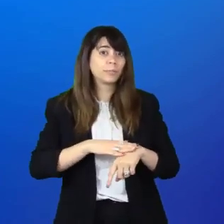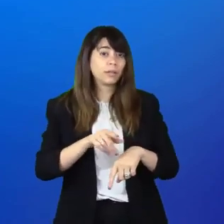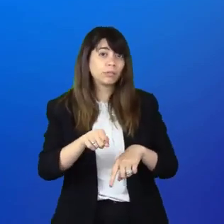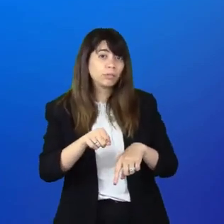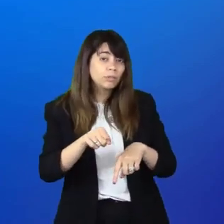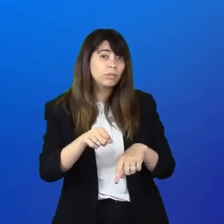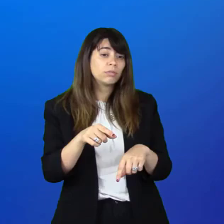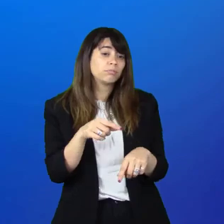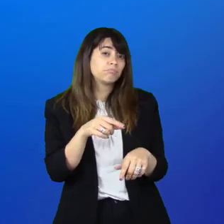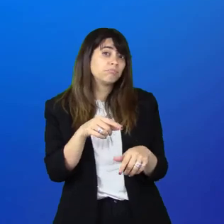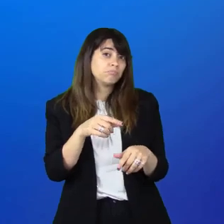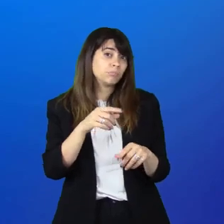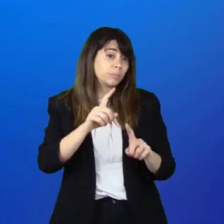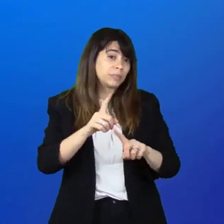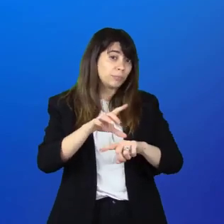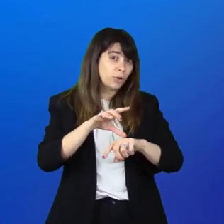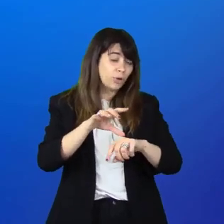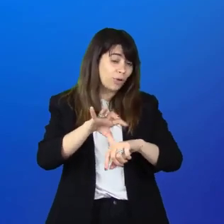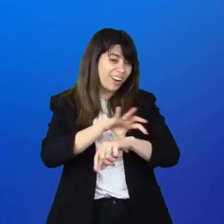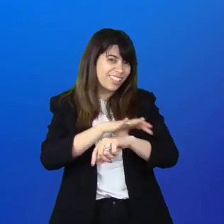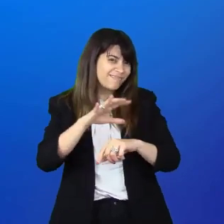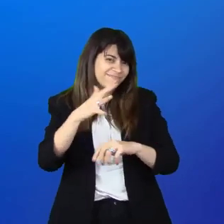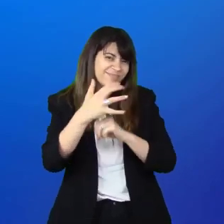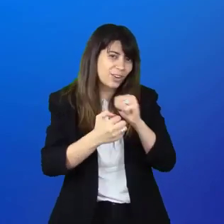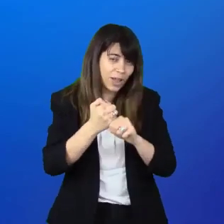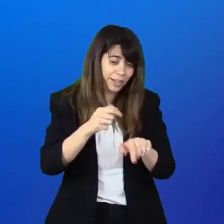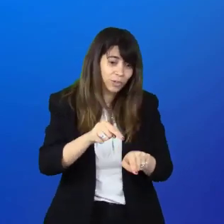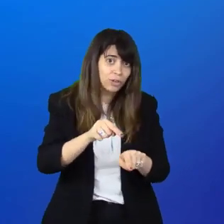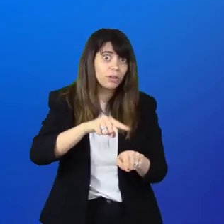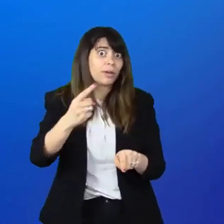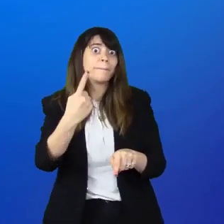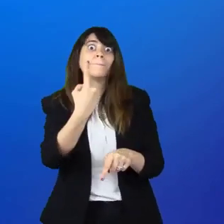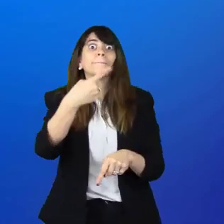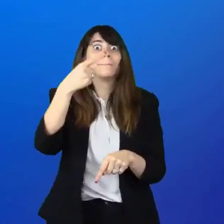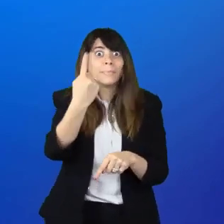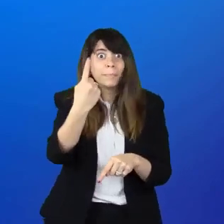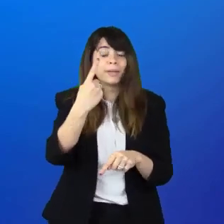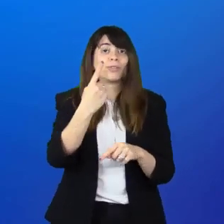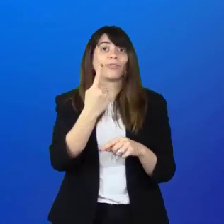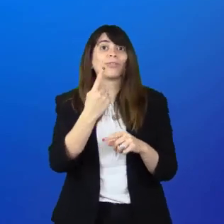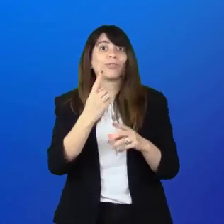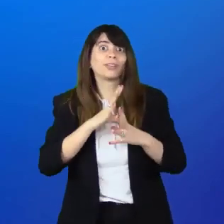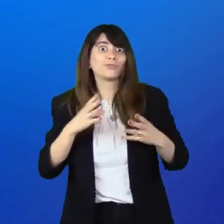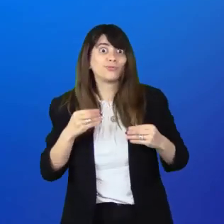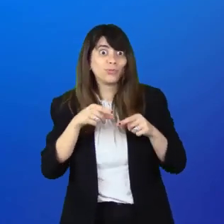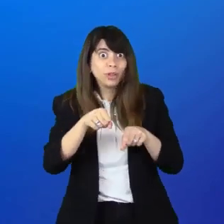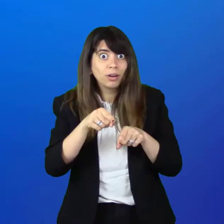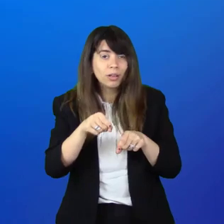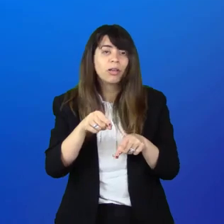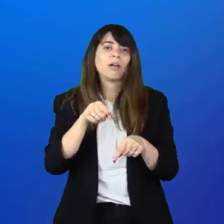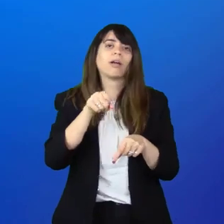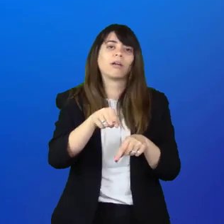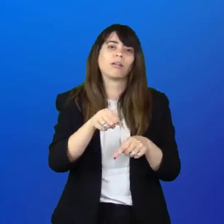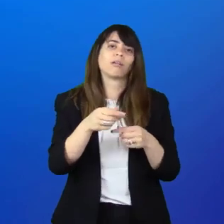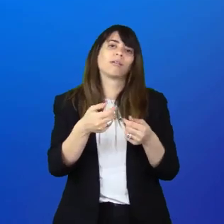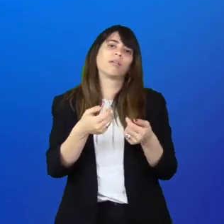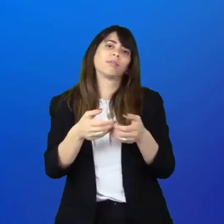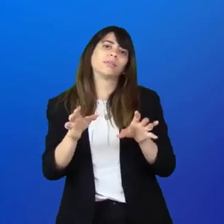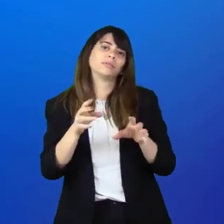ese momento, en el mismo jardín, más o menos a los 5 años, continué asistiendo y pasé a la escuela. Y